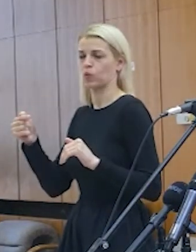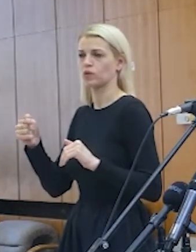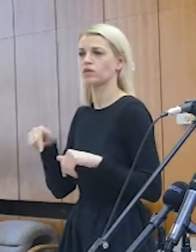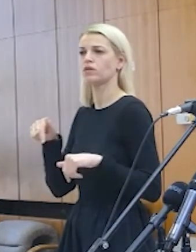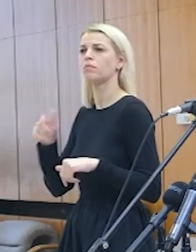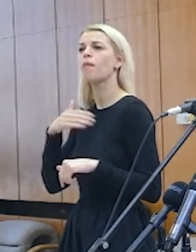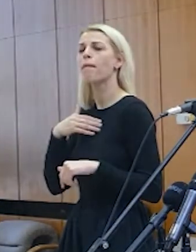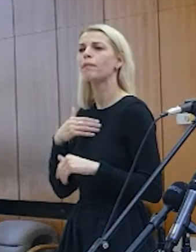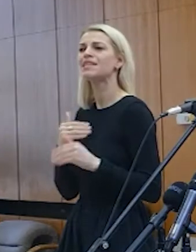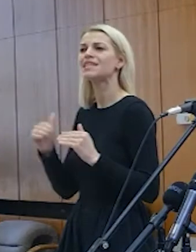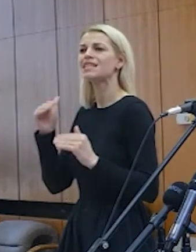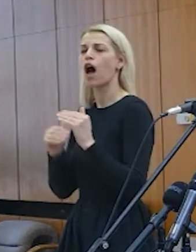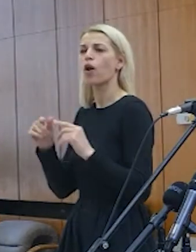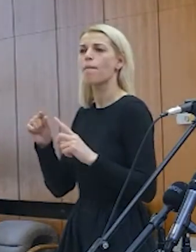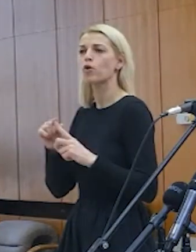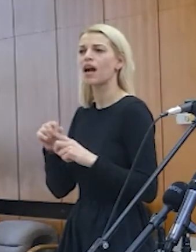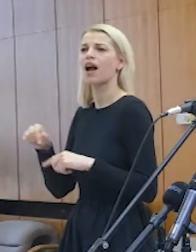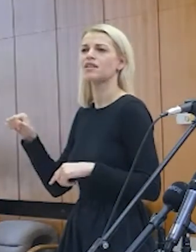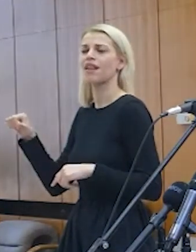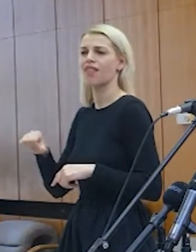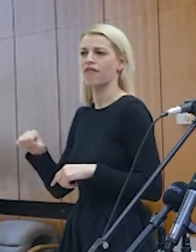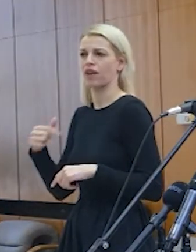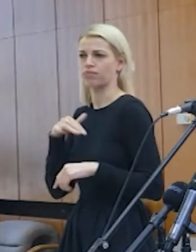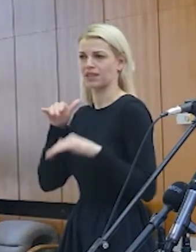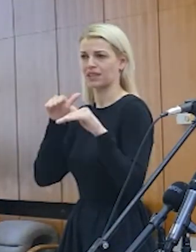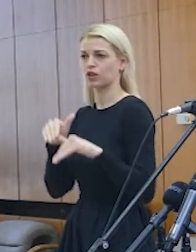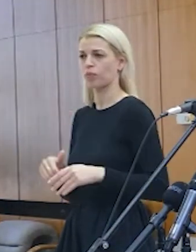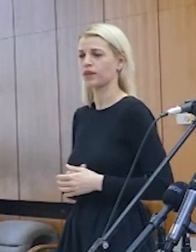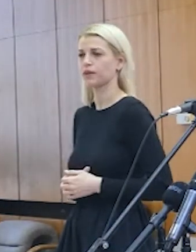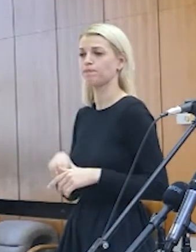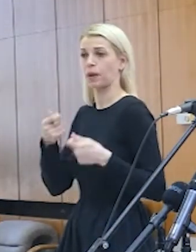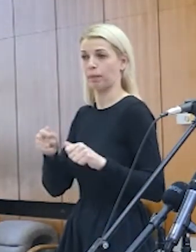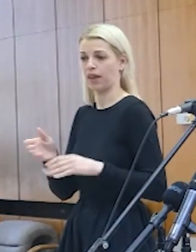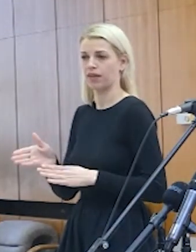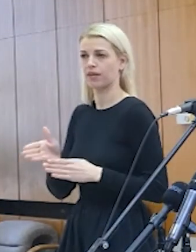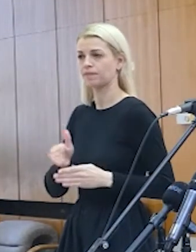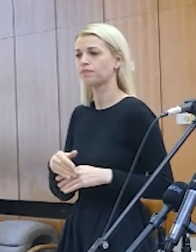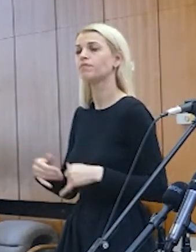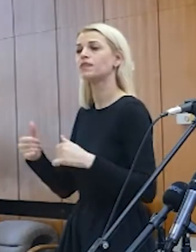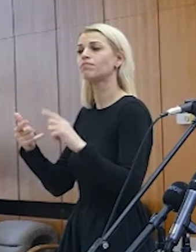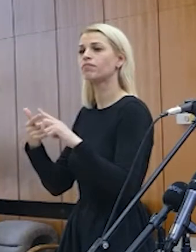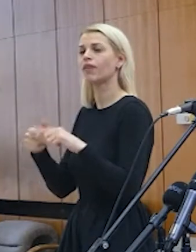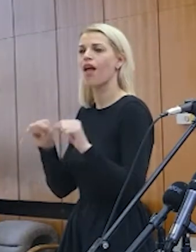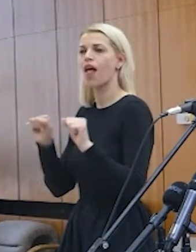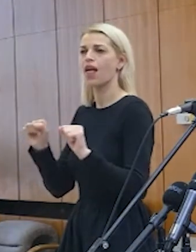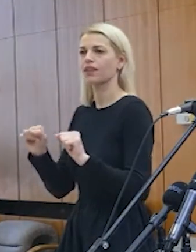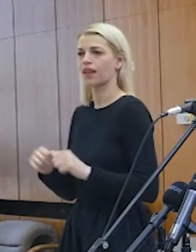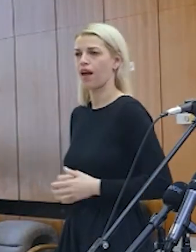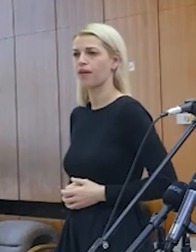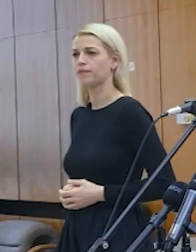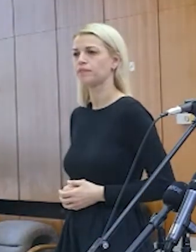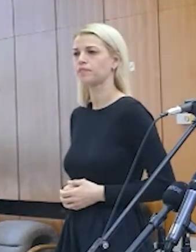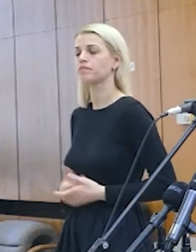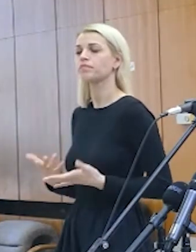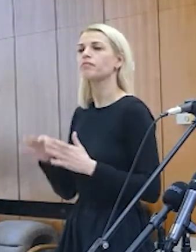Záhori, Pozagaz a Nafta. Toľko to k plynu. K elektrine. Tam